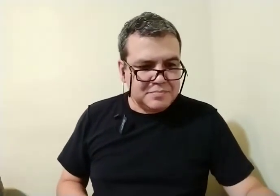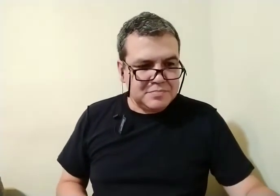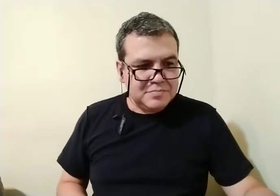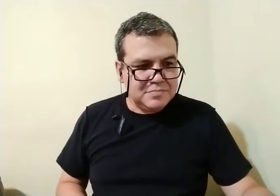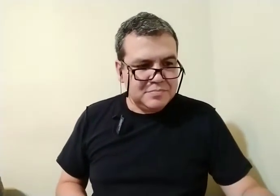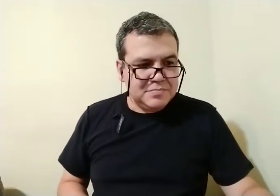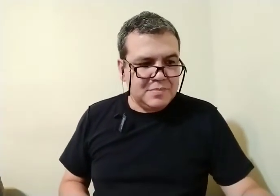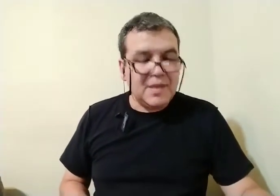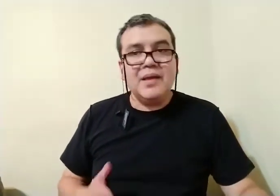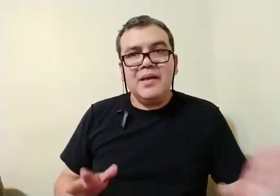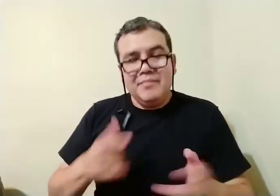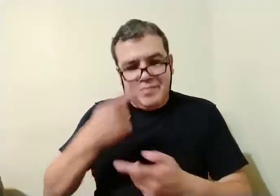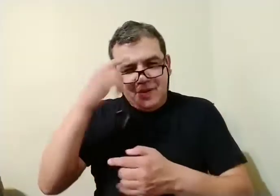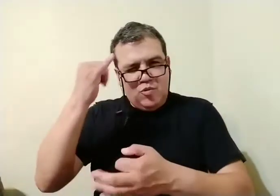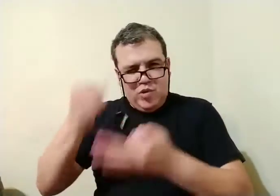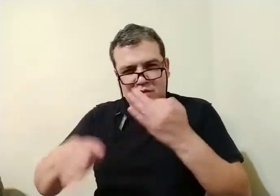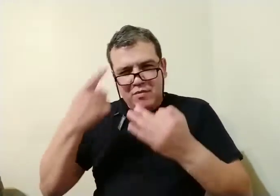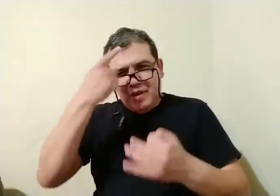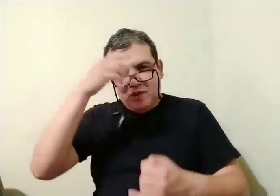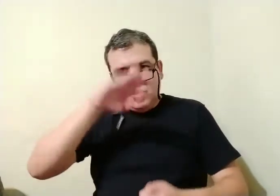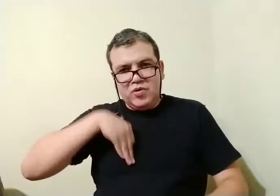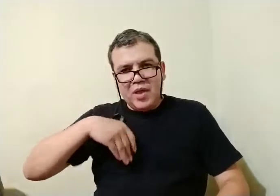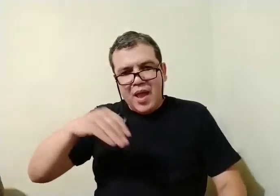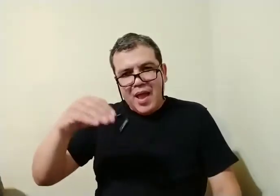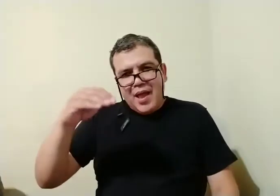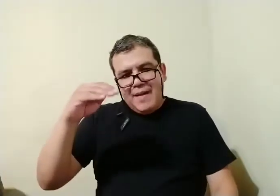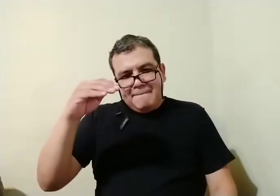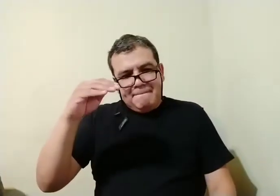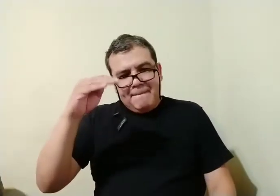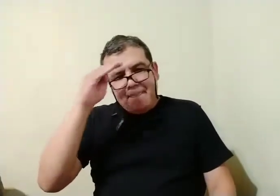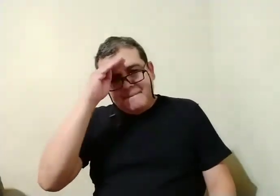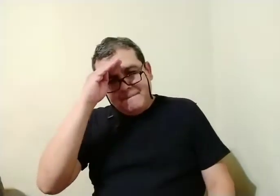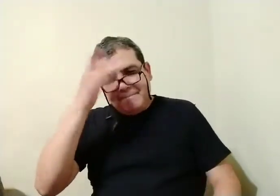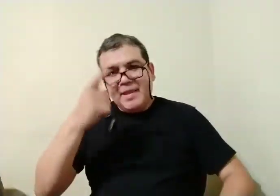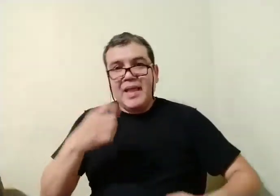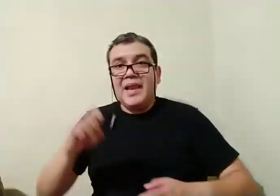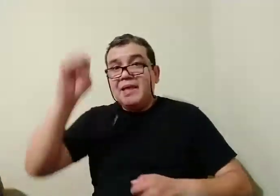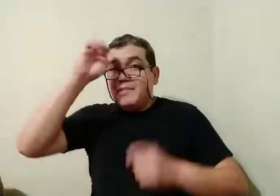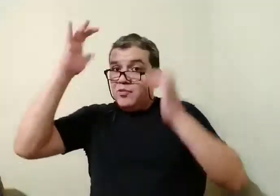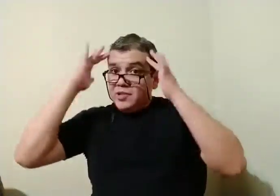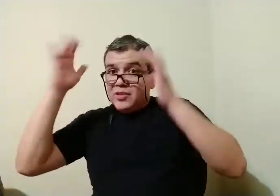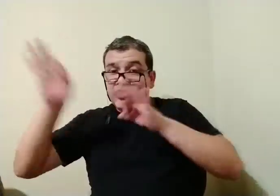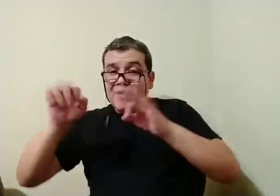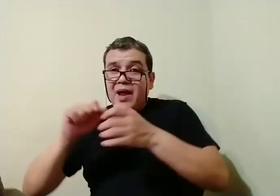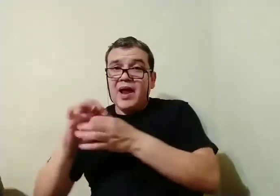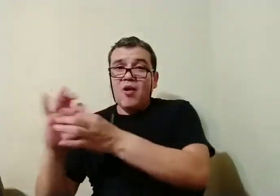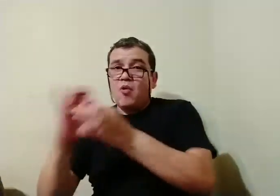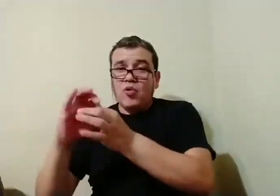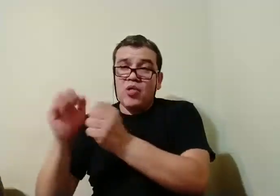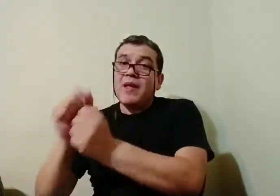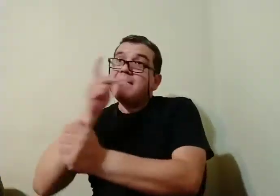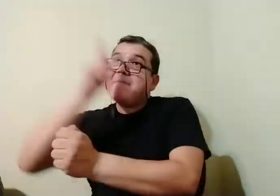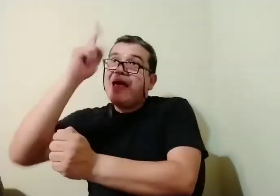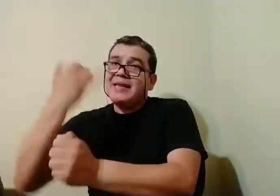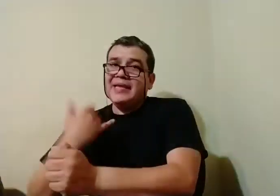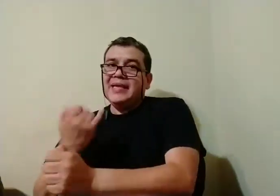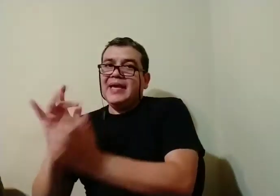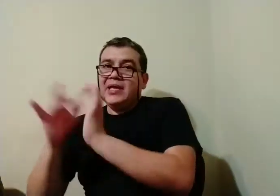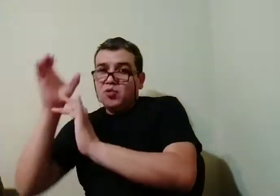proceso redentor. En todas nuestras actividades de testificación nos unimos